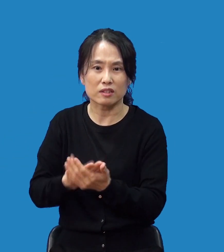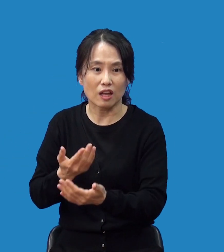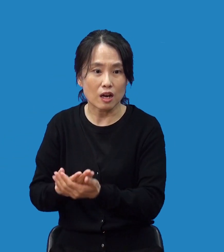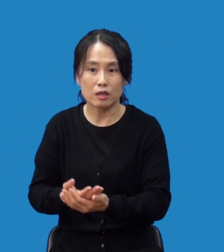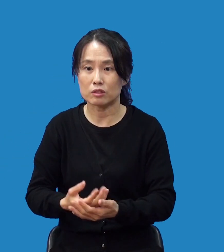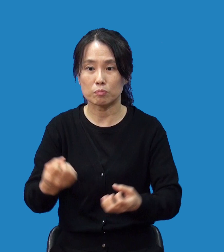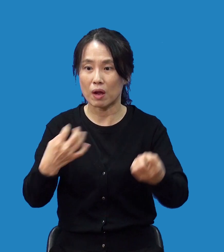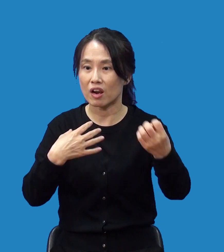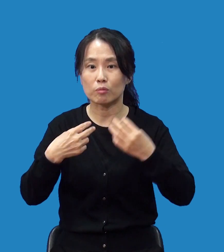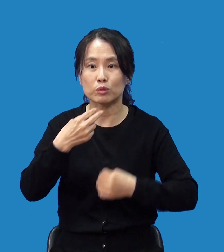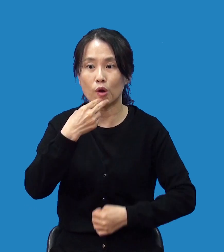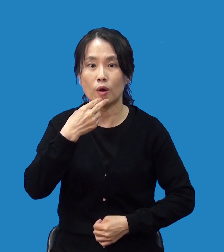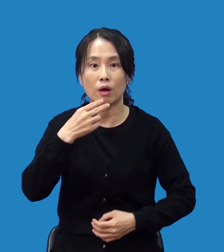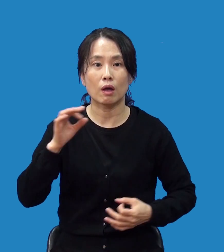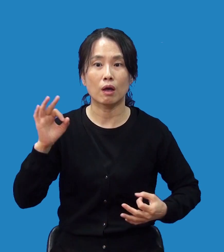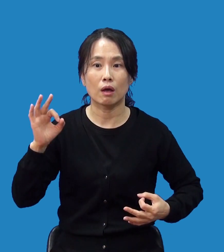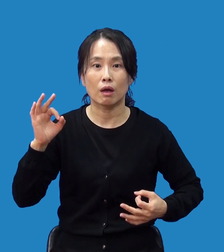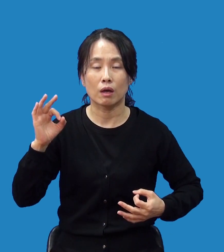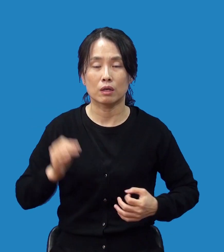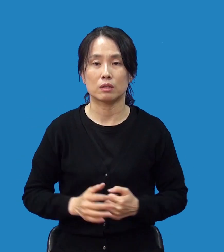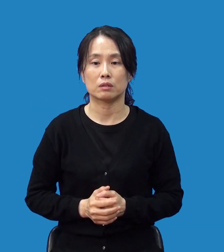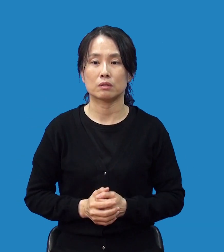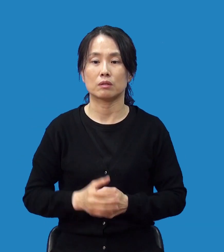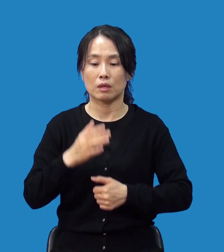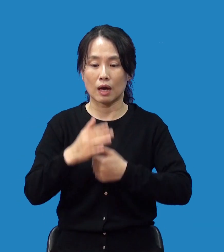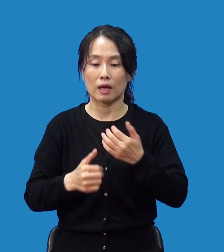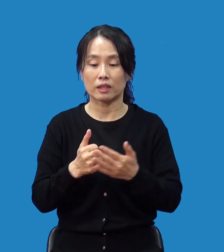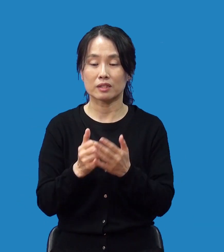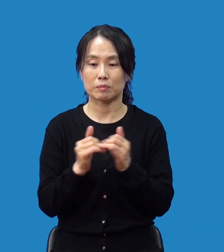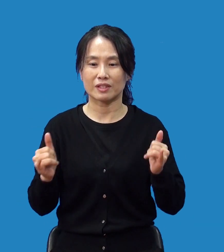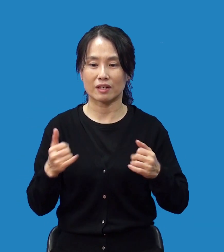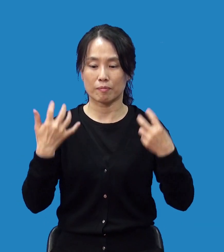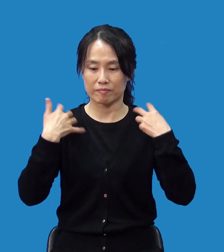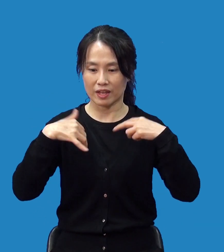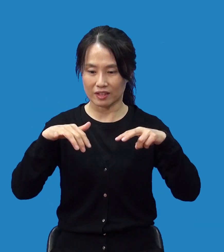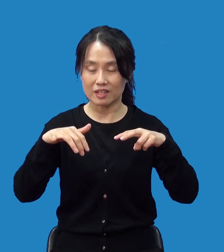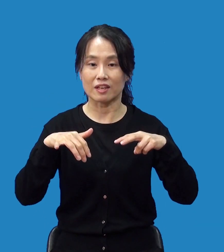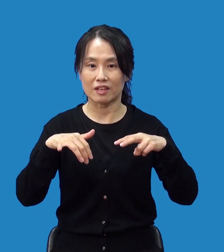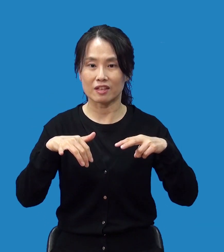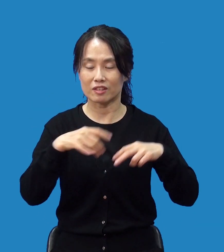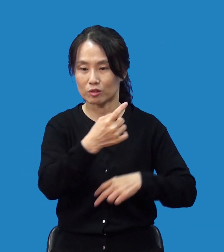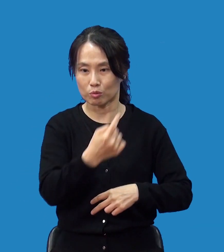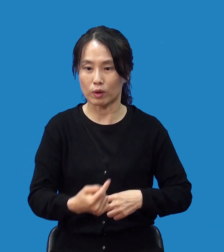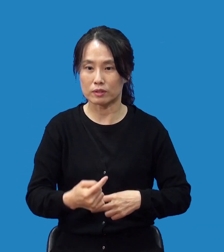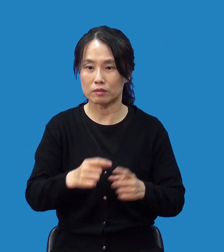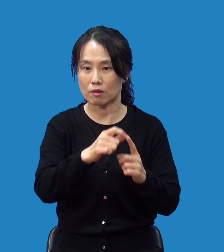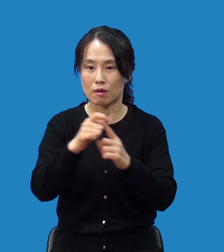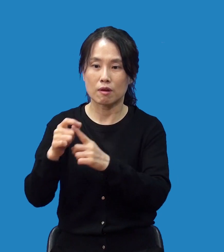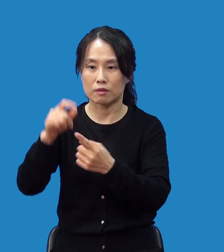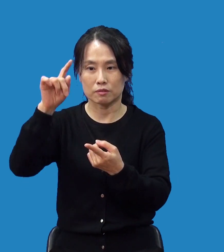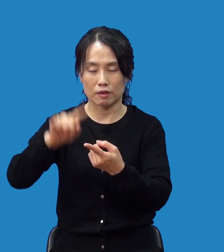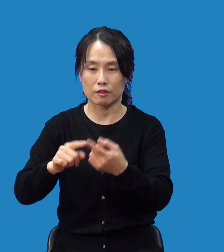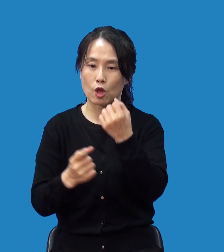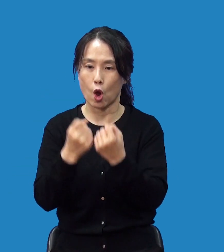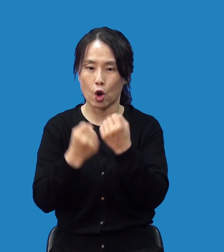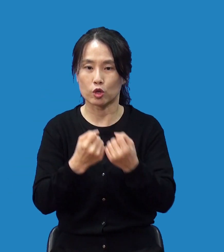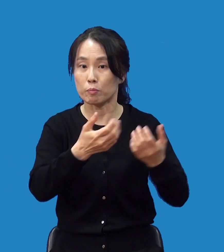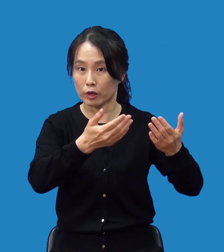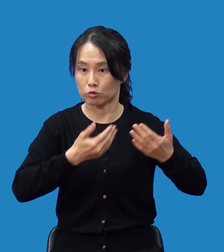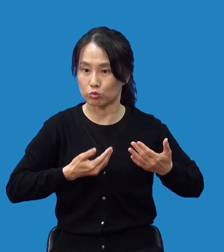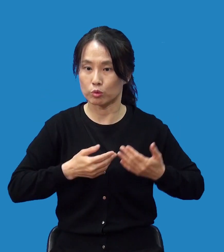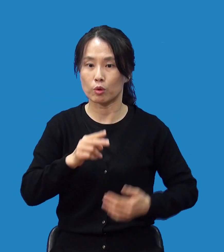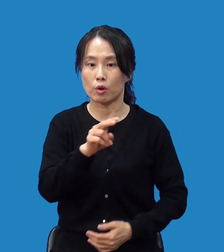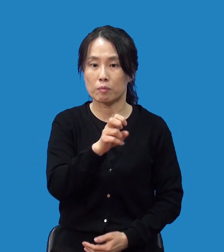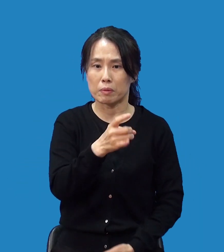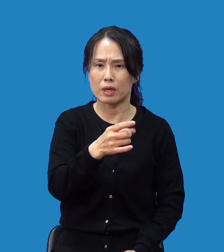못했습니다. 하나님의 사람 다니엘이 불려와서 그 글을 읽고 해석을 하지요.